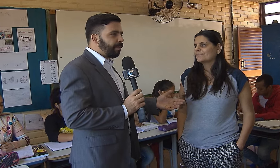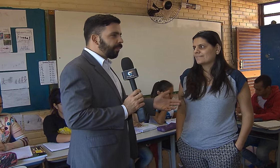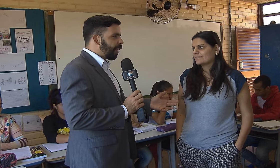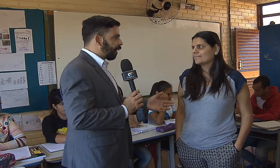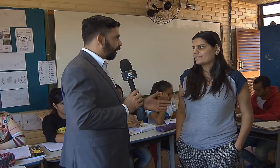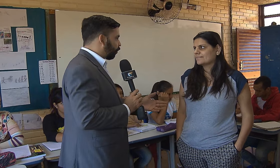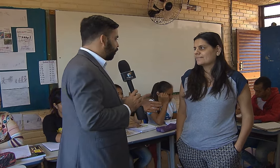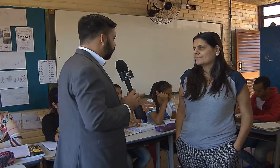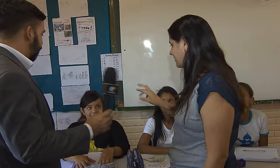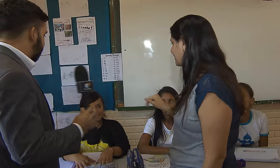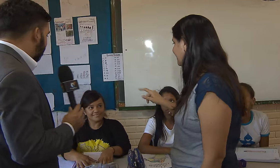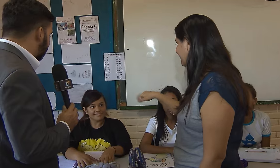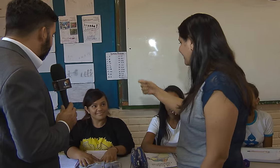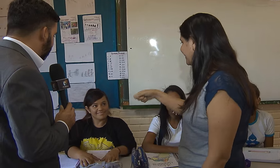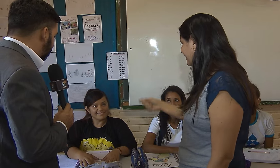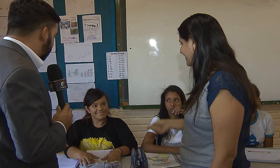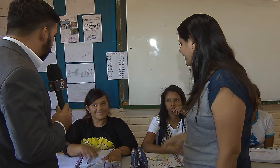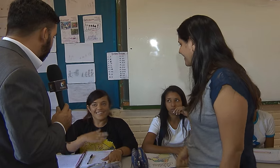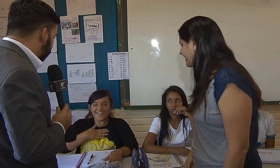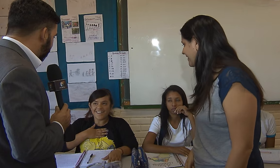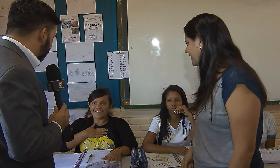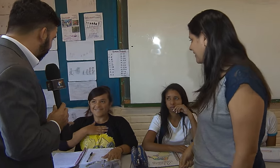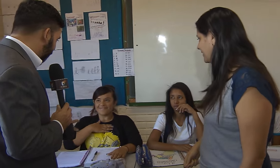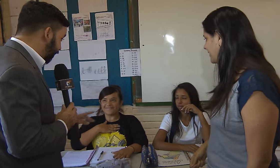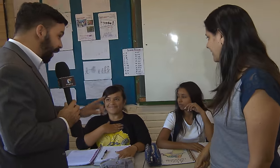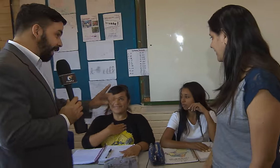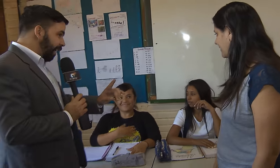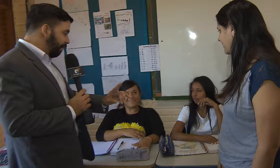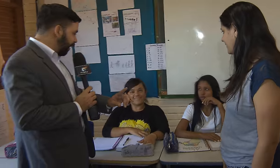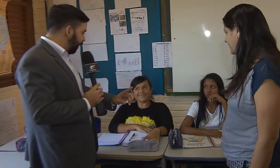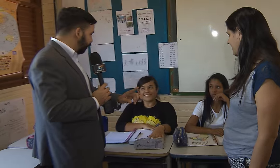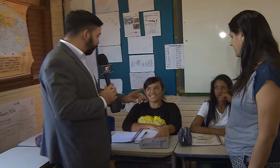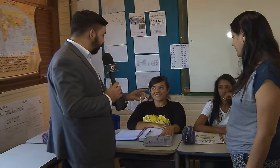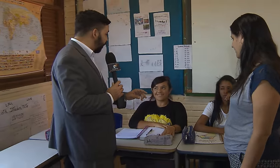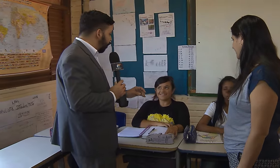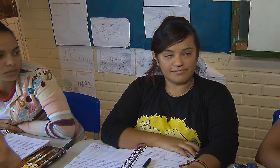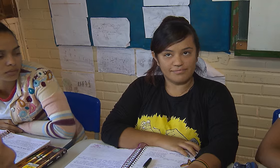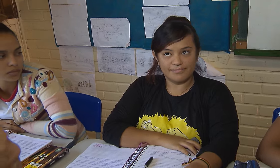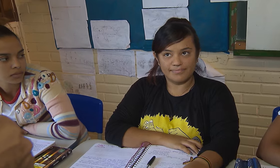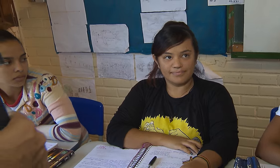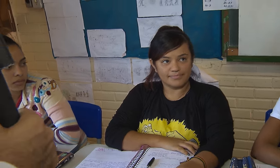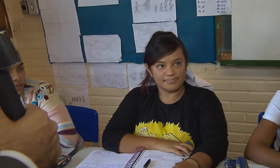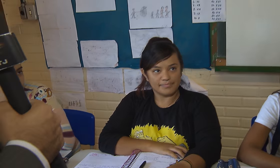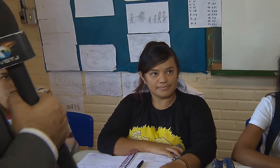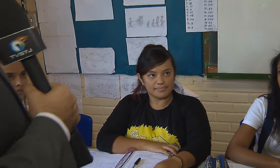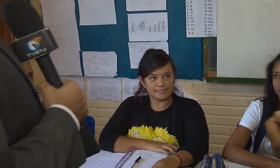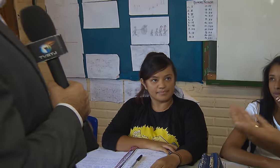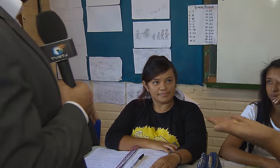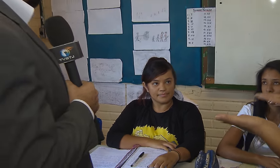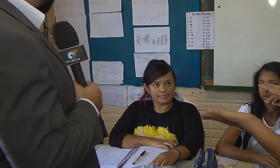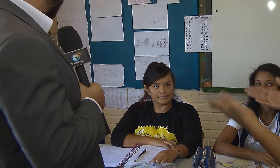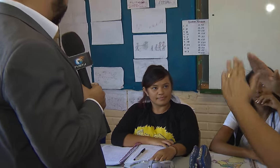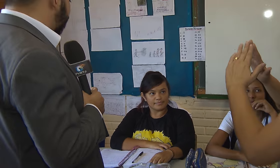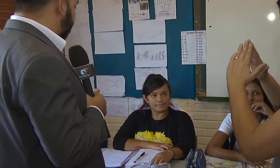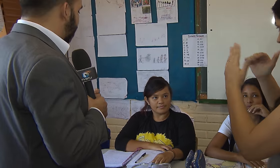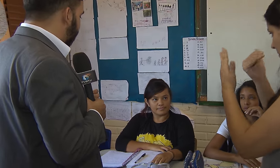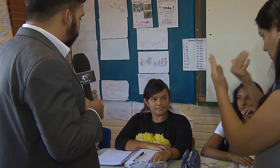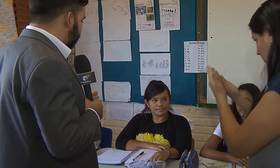na tradução. Sara, vou perguntar para você e ela vai traduzir. Você ter uma escola onde ela é